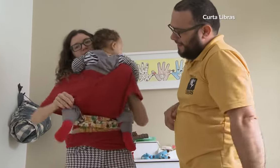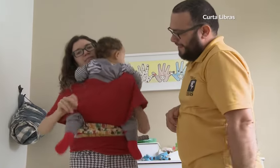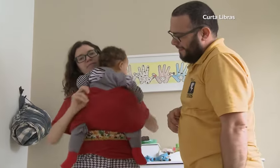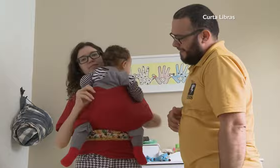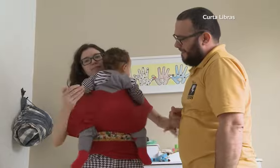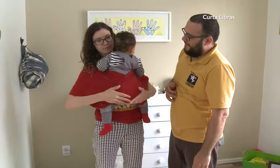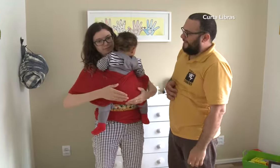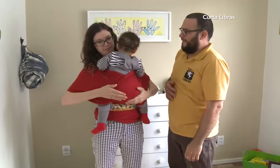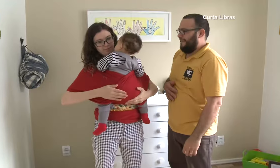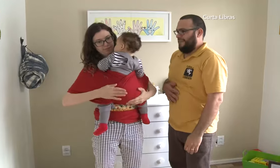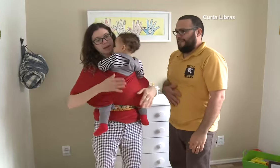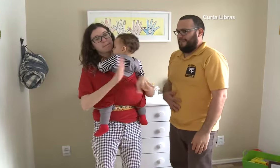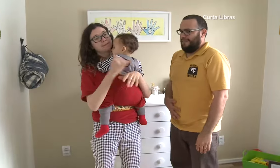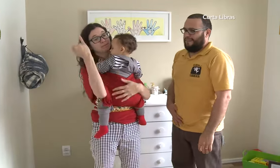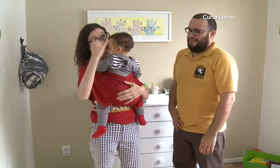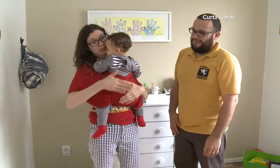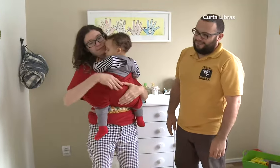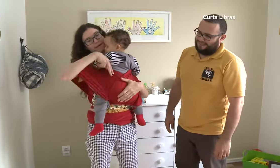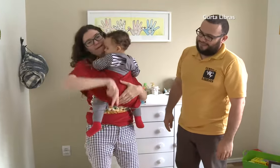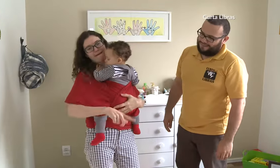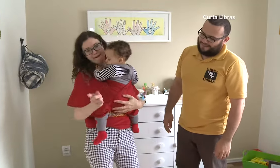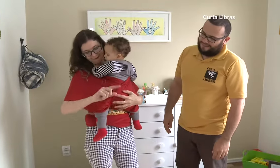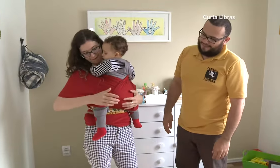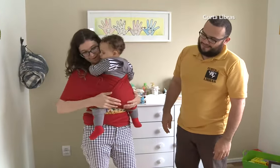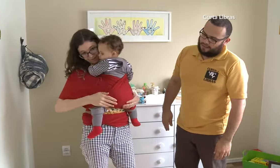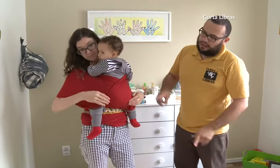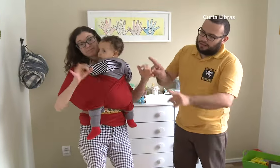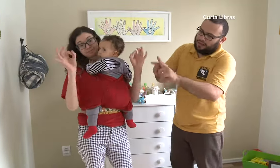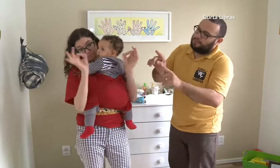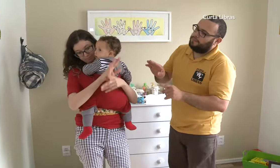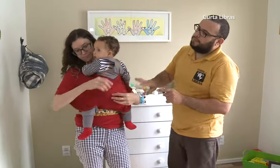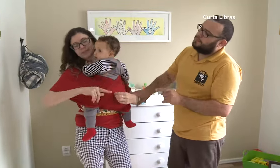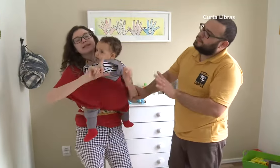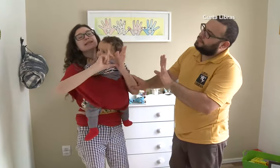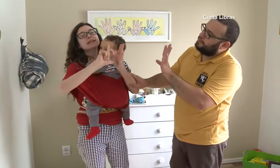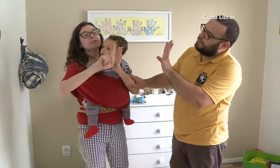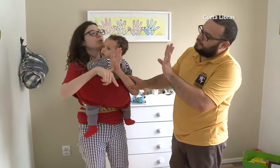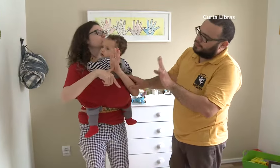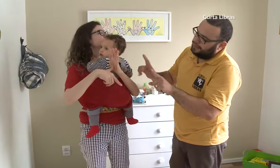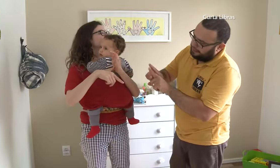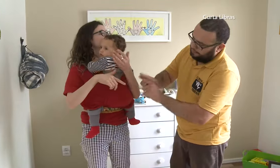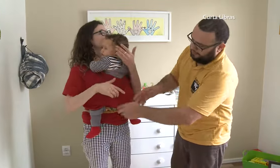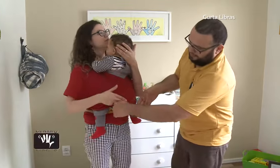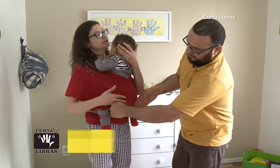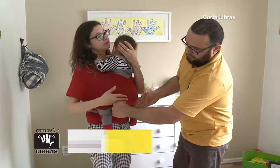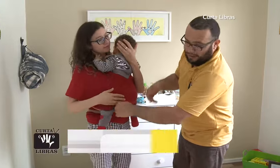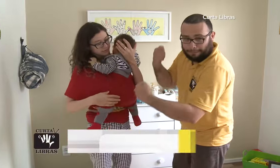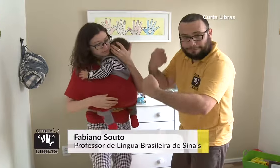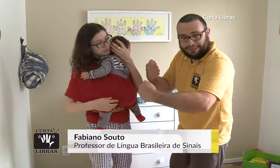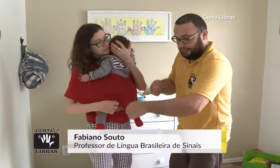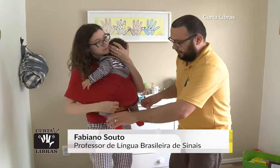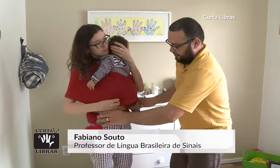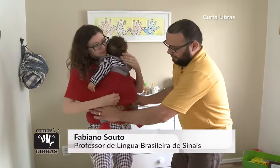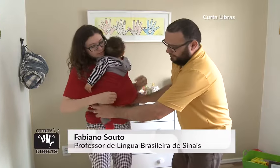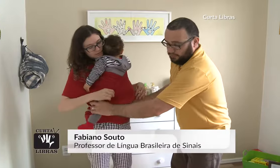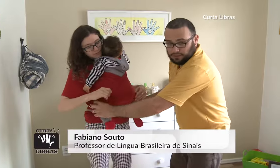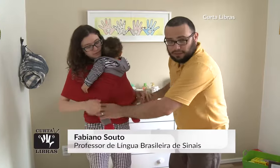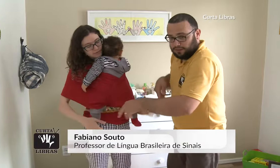Dessa maneira. O mais importante é ficar assim, bem firme. E agora tá pronto. Também Também